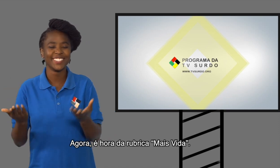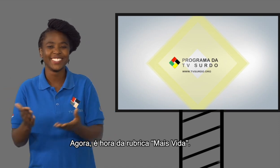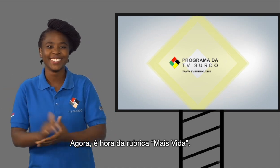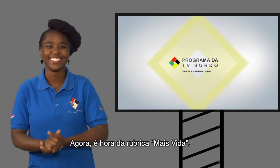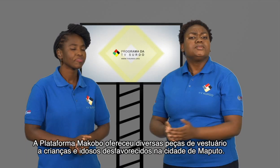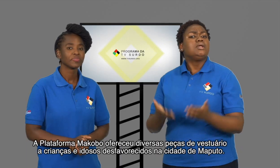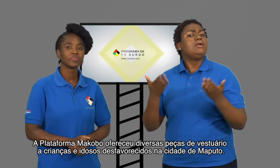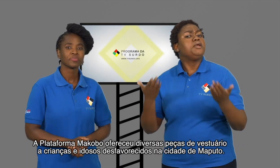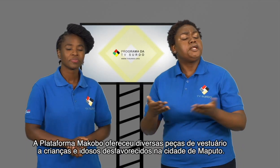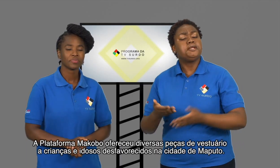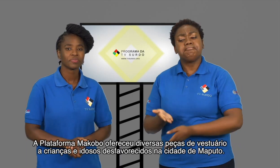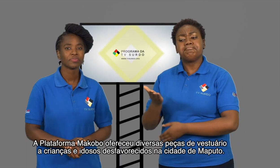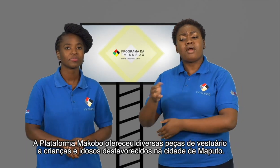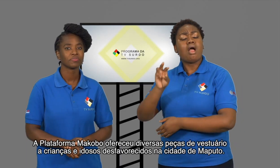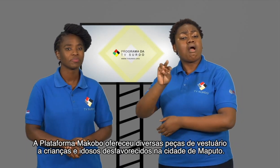Vida.